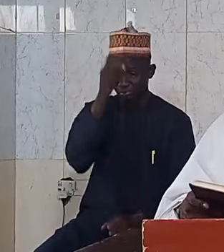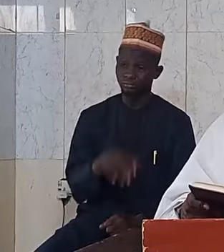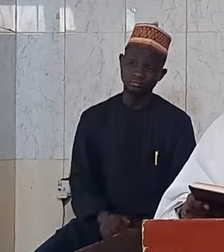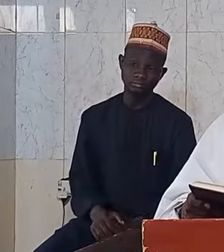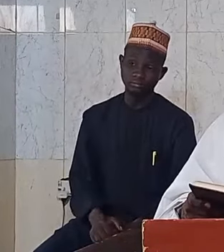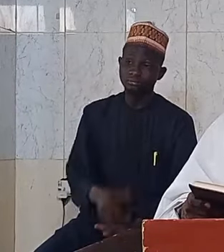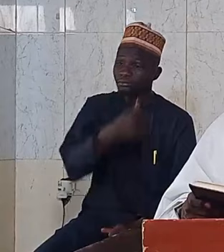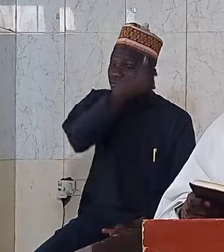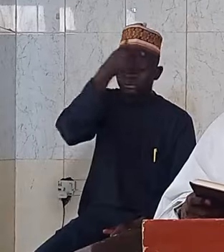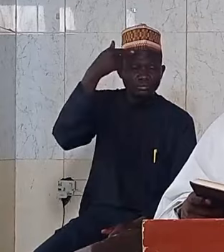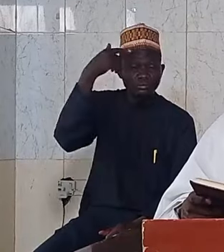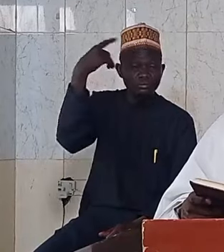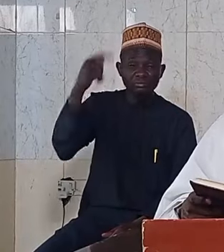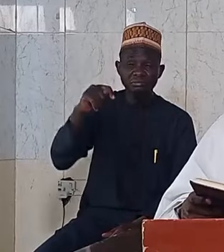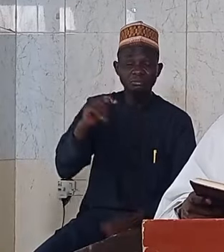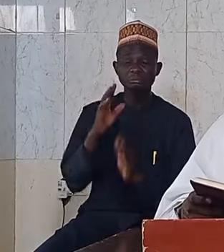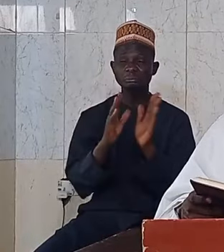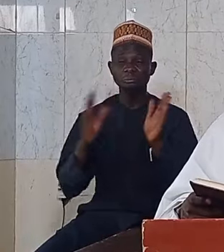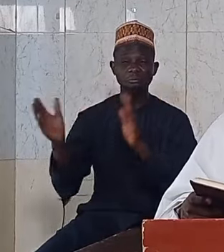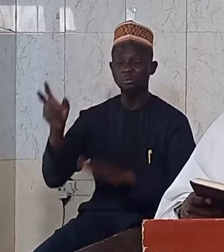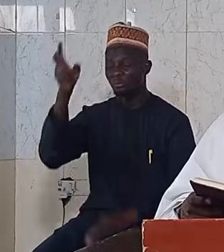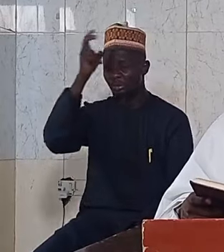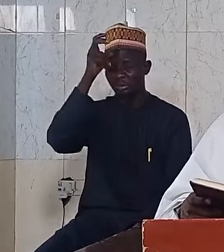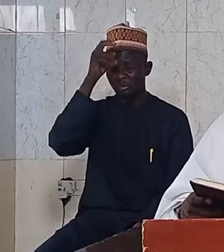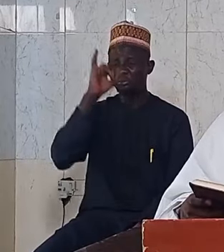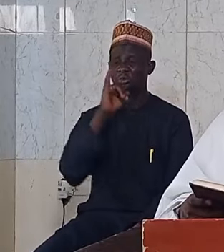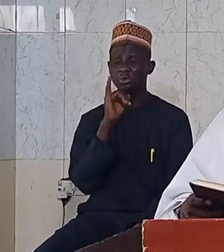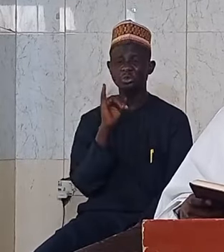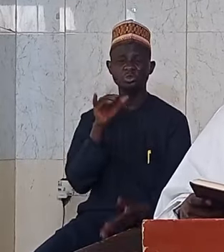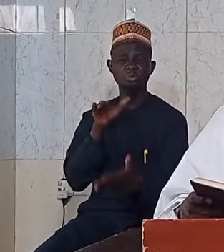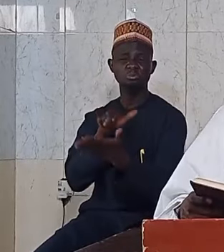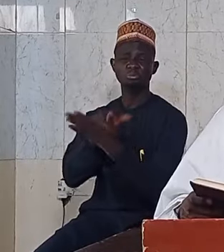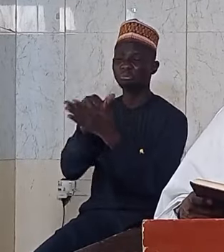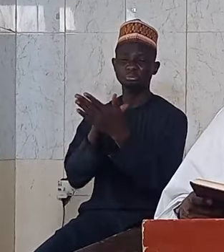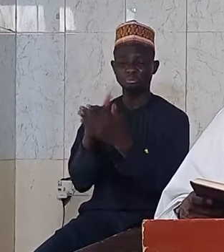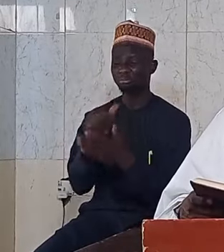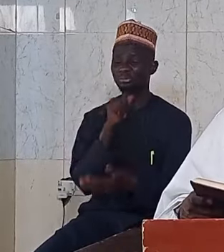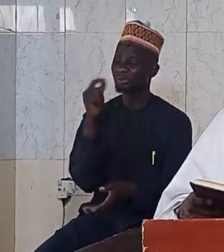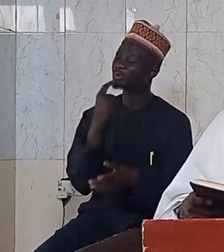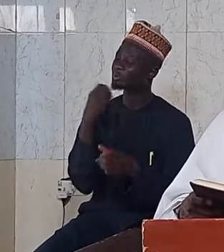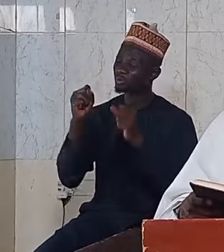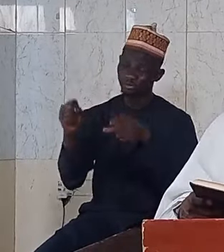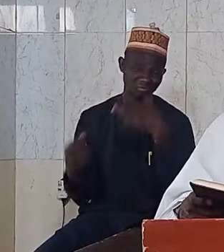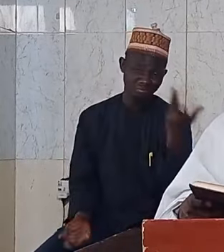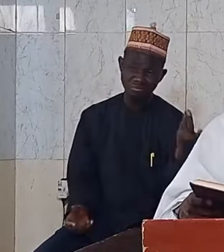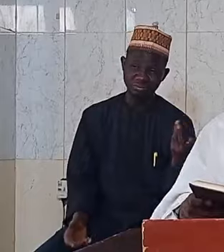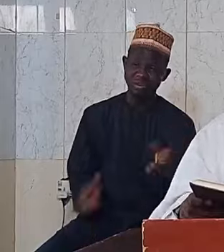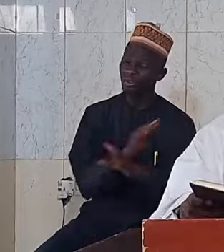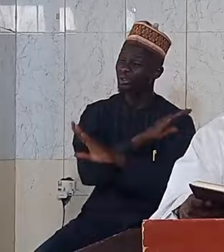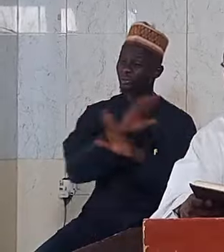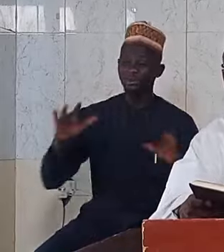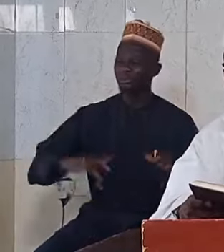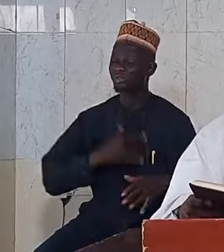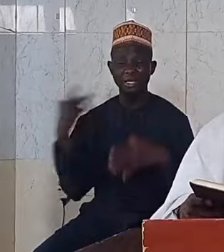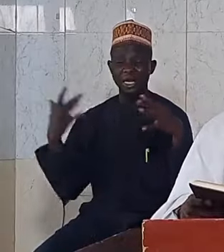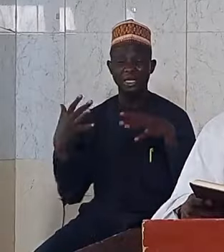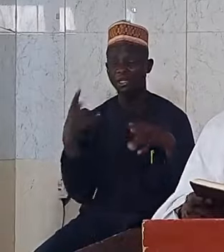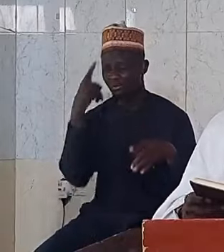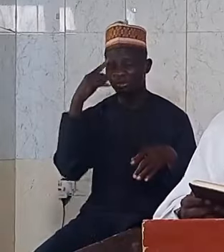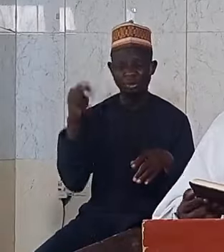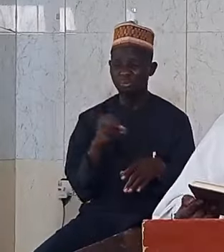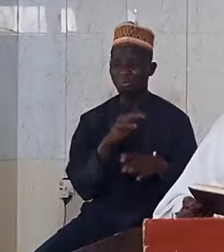kaida shaytani kana da'ifa ma kirshin shaydan rarrauna ne daka kada ku kada ya tsorata ku kada